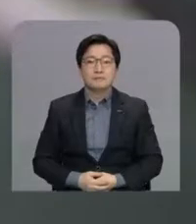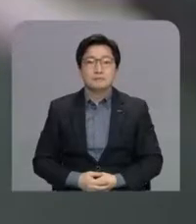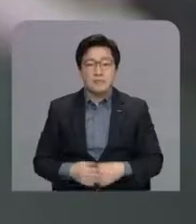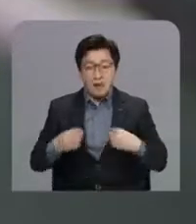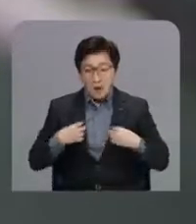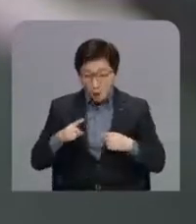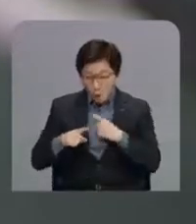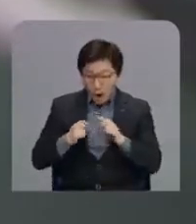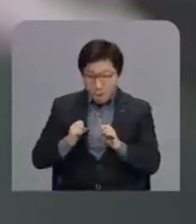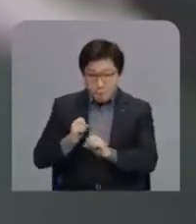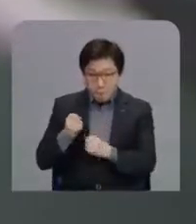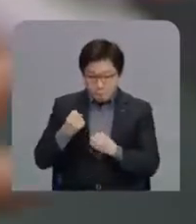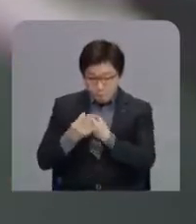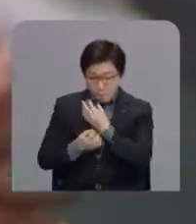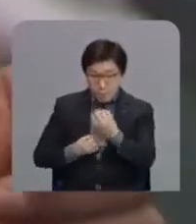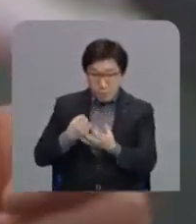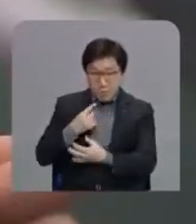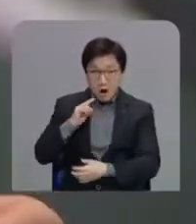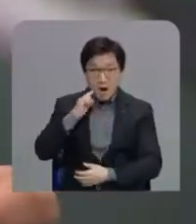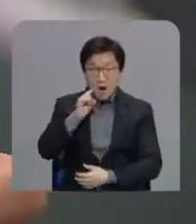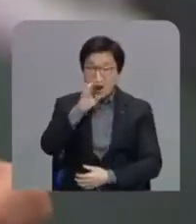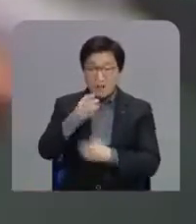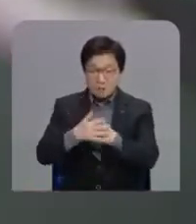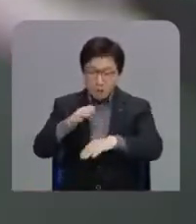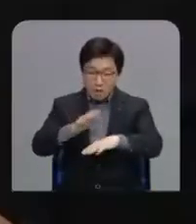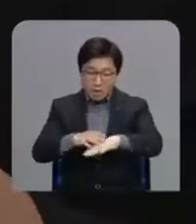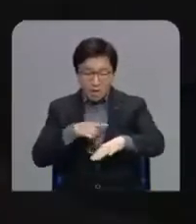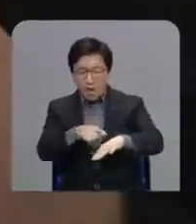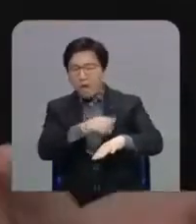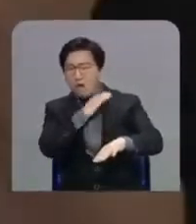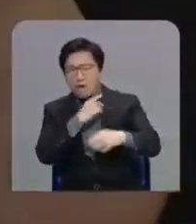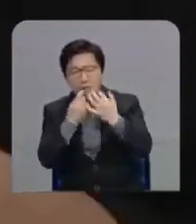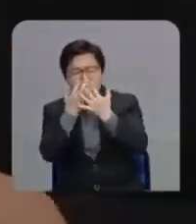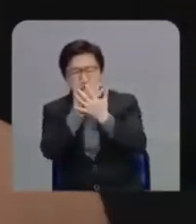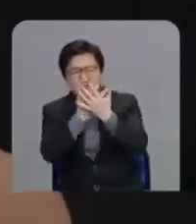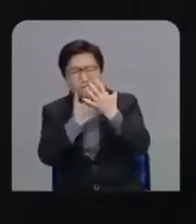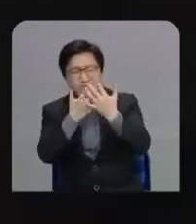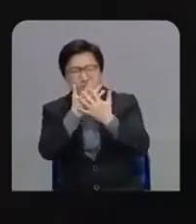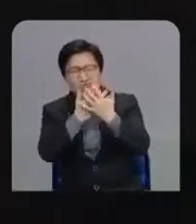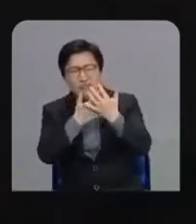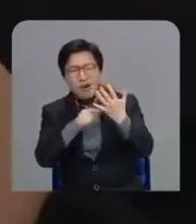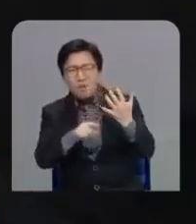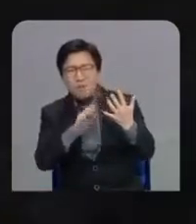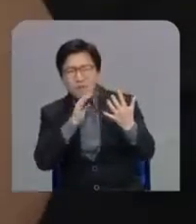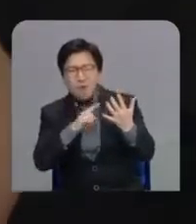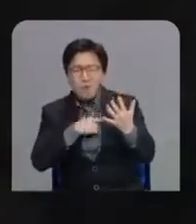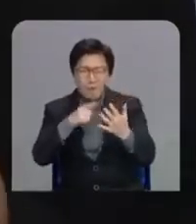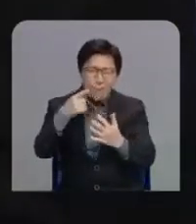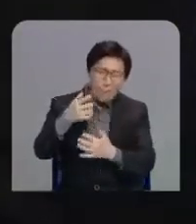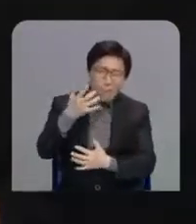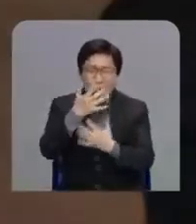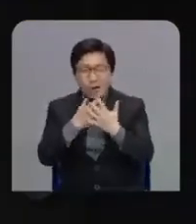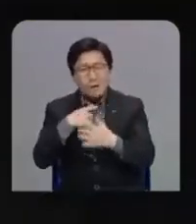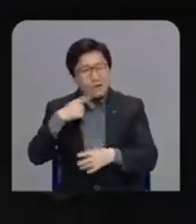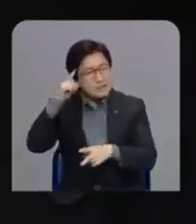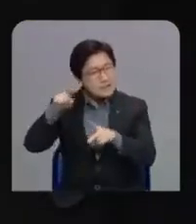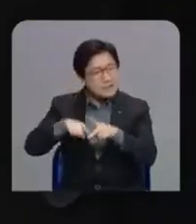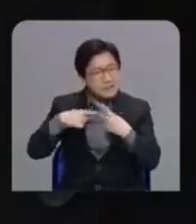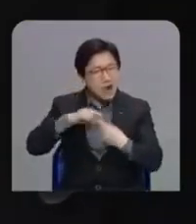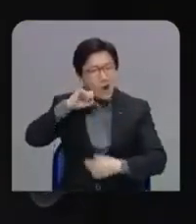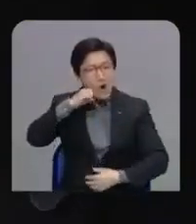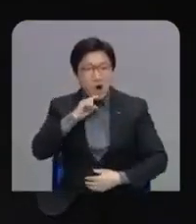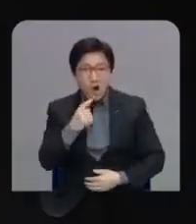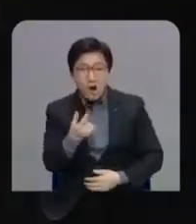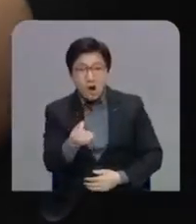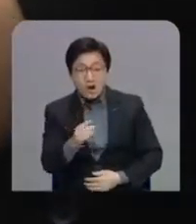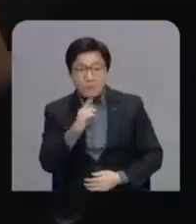입는다거나 무늬가 있는 옷을 입으면 손 동작이 좀 헷갈리실 수도 있고 잘 인지하시는데 좀 어려움이